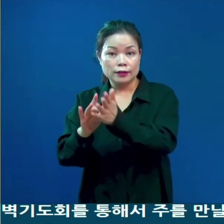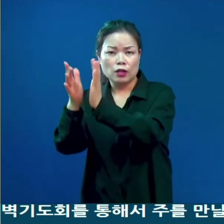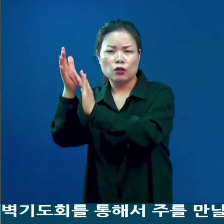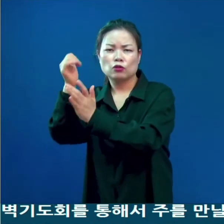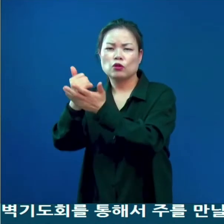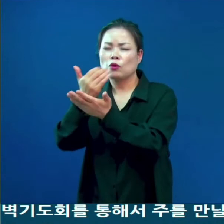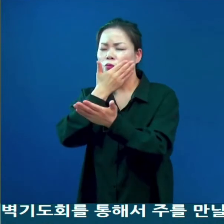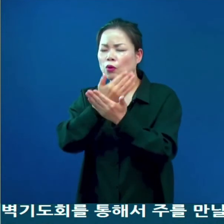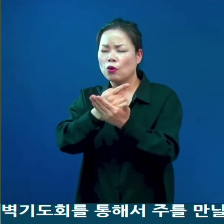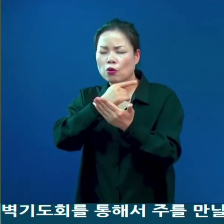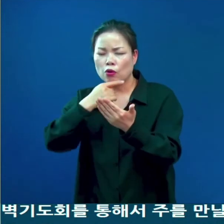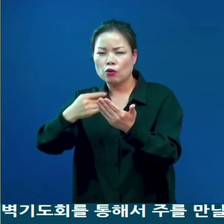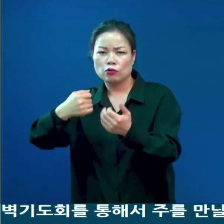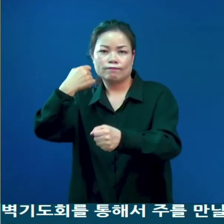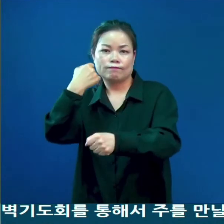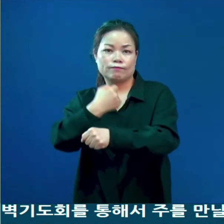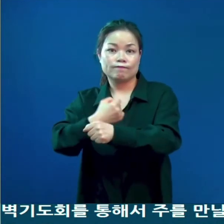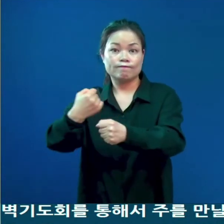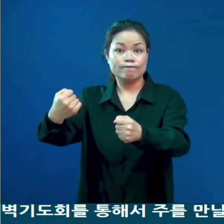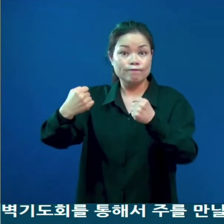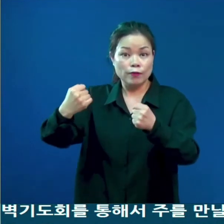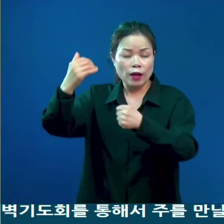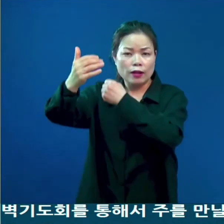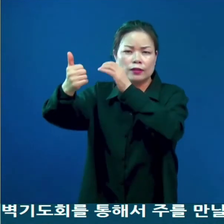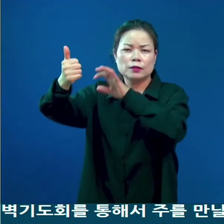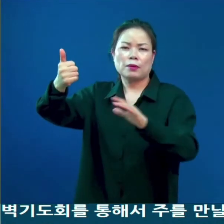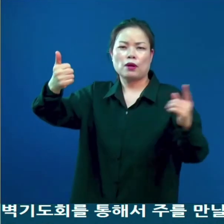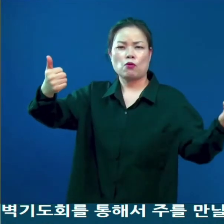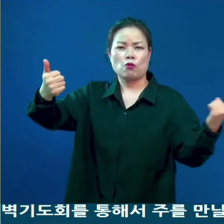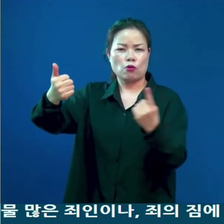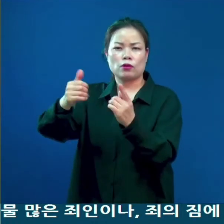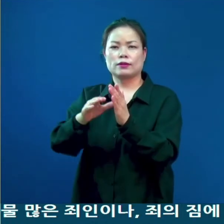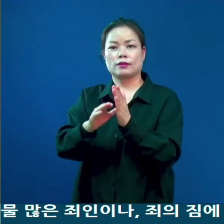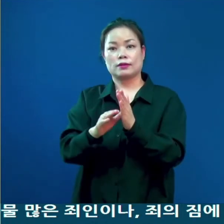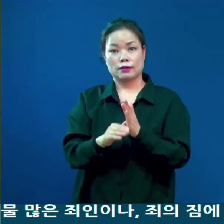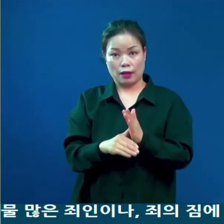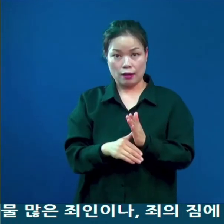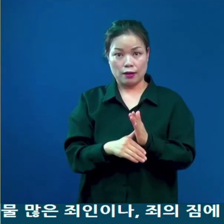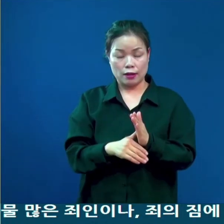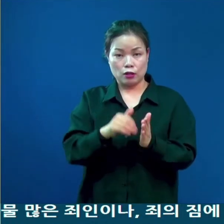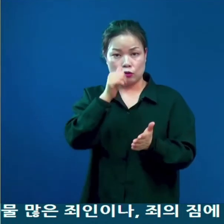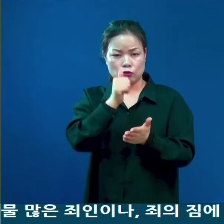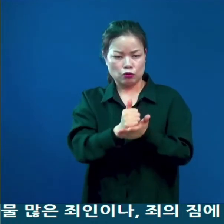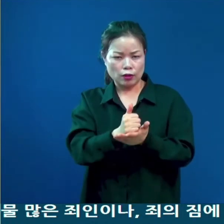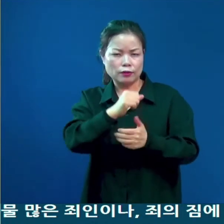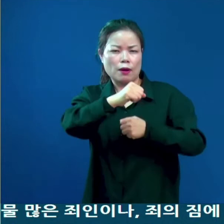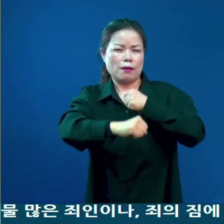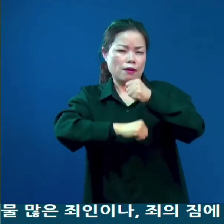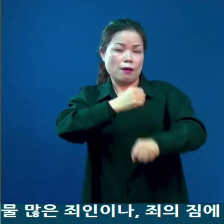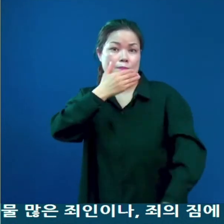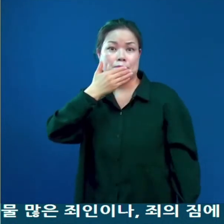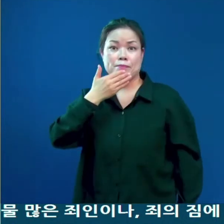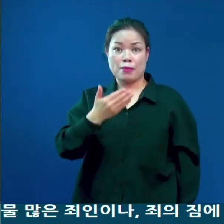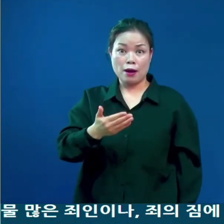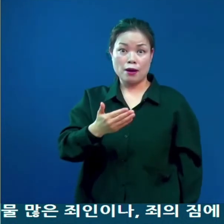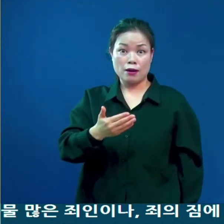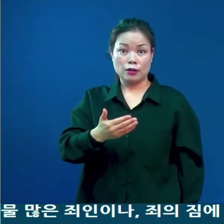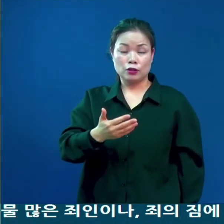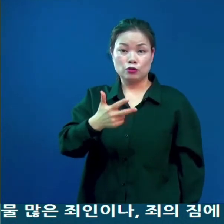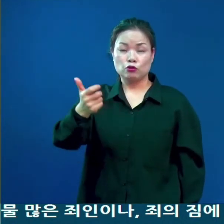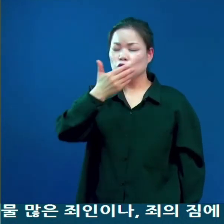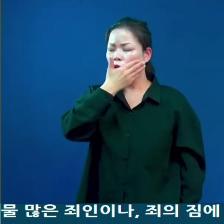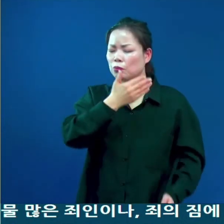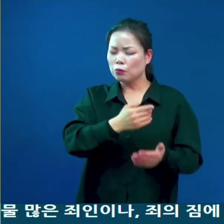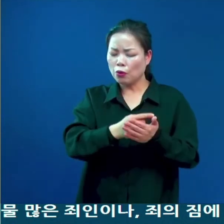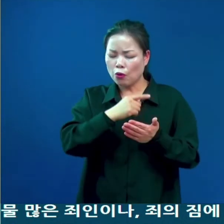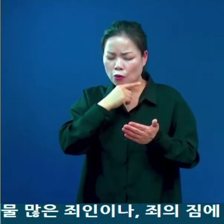예수 보혈 공로 힘입어 우리가 하나님 앞으로 나아갈 때에 죄에서 자유를 얻게 하시는 그 주의